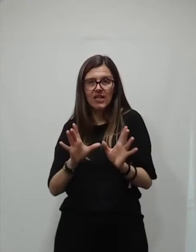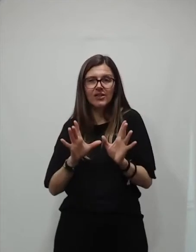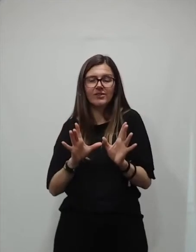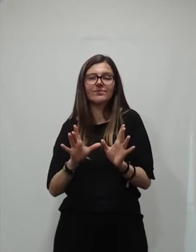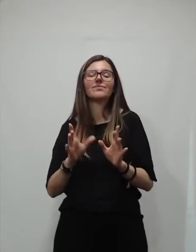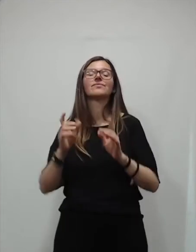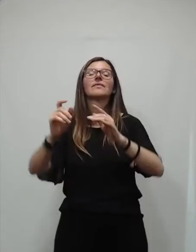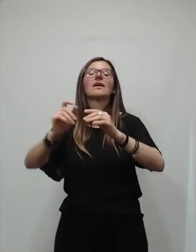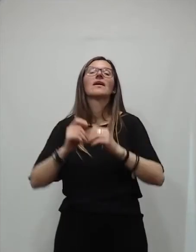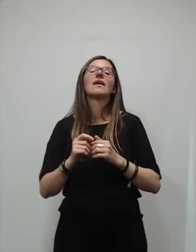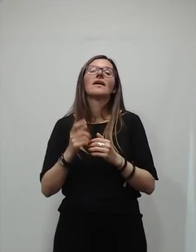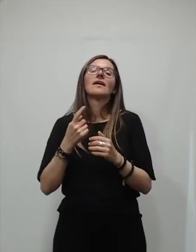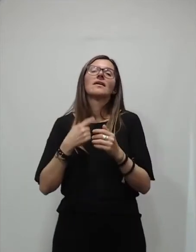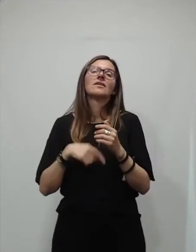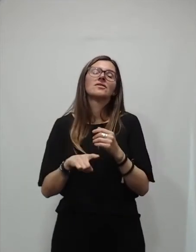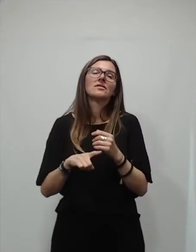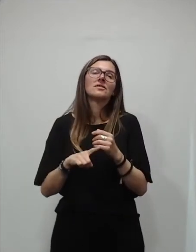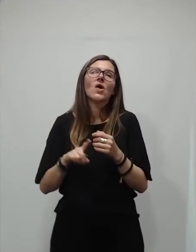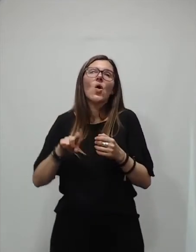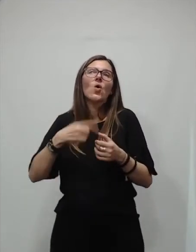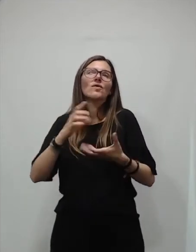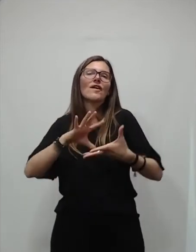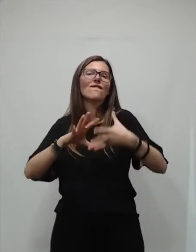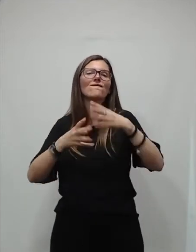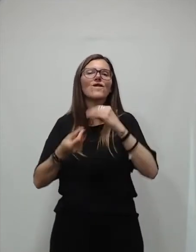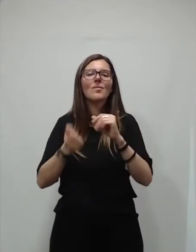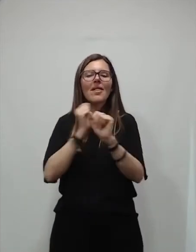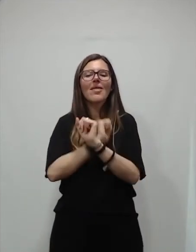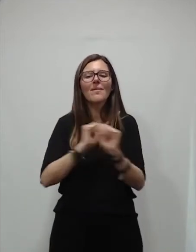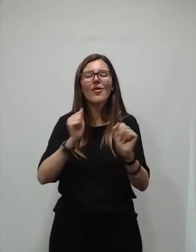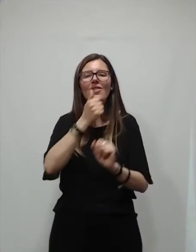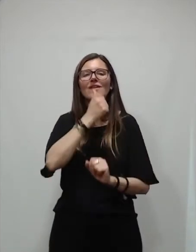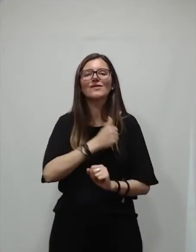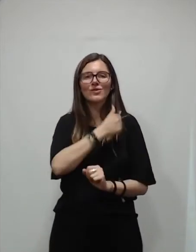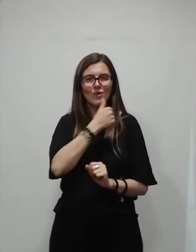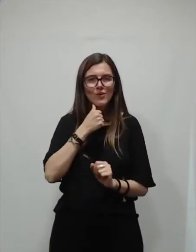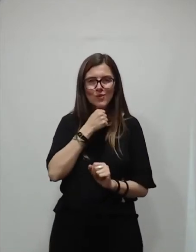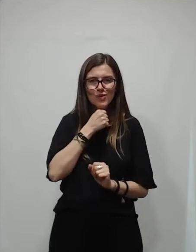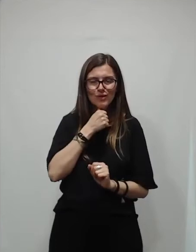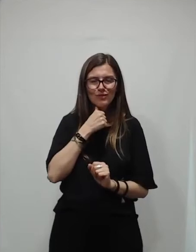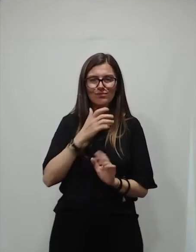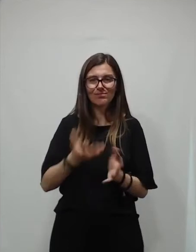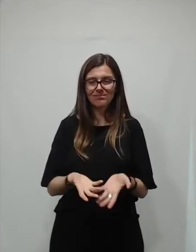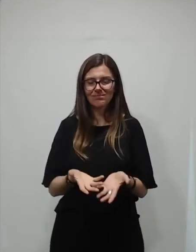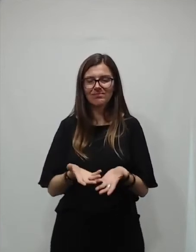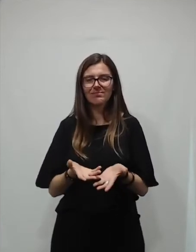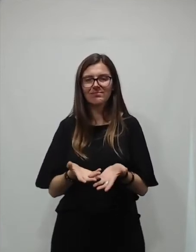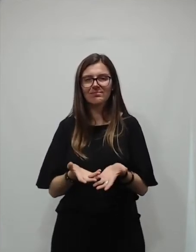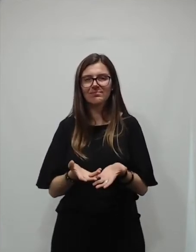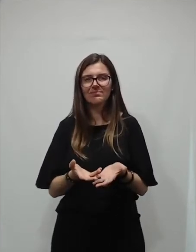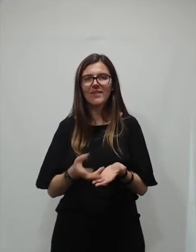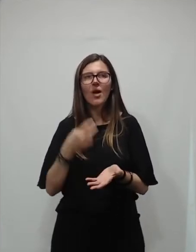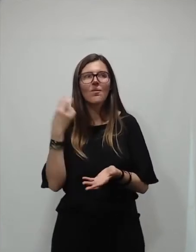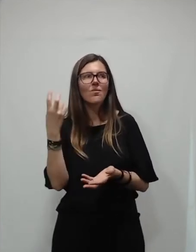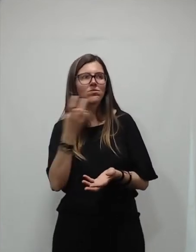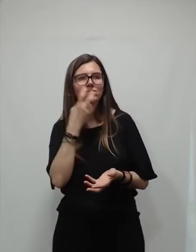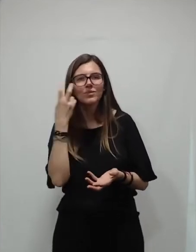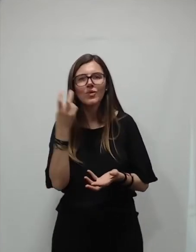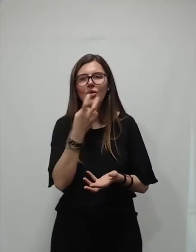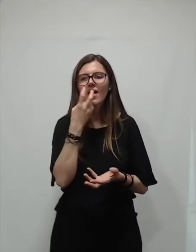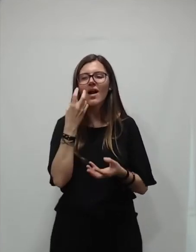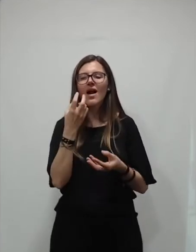otras maneras de litigar estas cuestiones, ¿no? Buscar el fin a las medidas de seguridad curativas, buscarle, a pesar